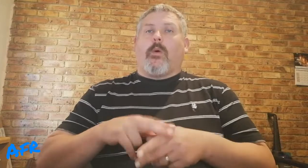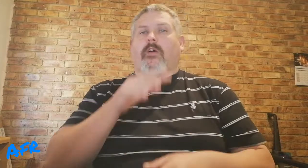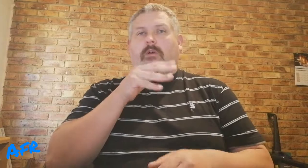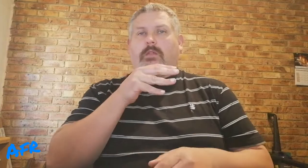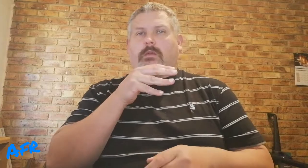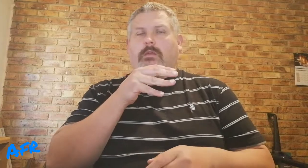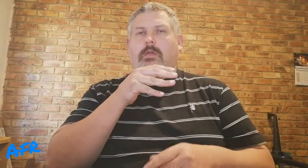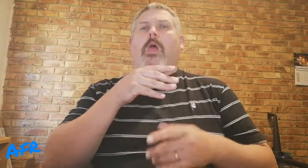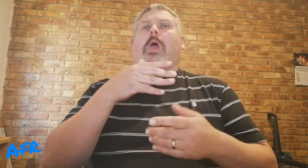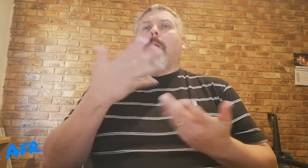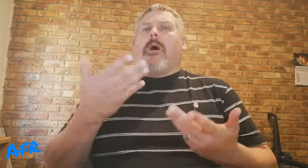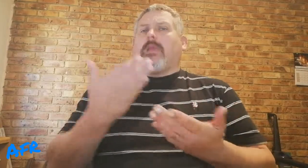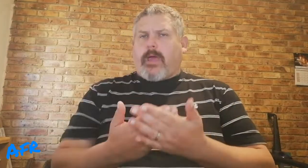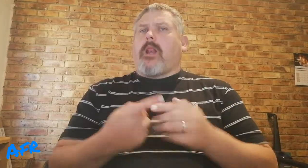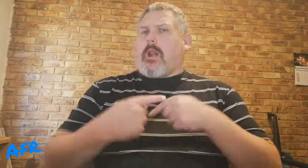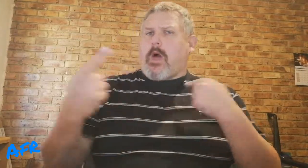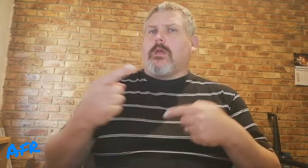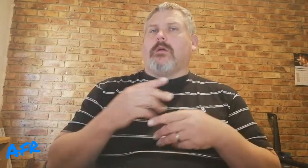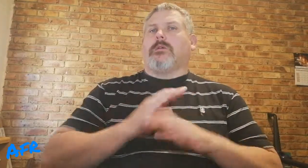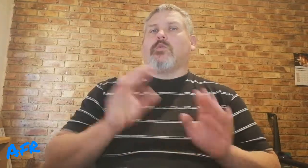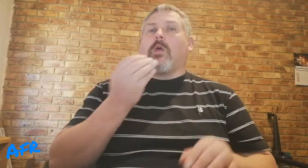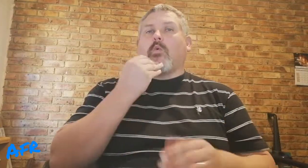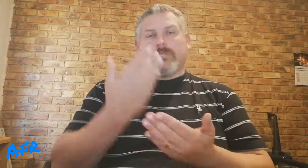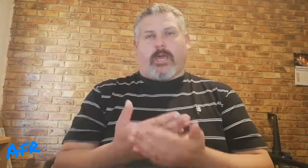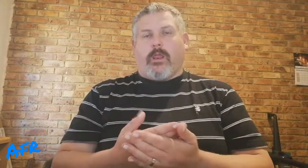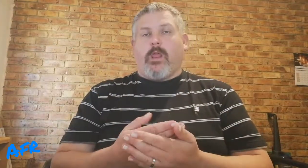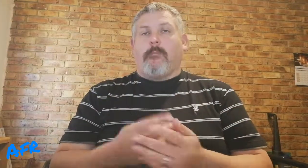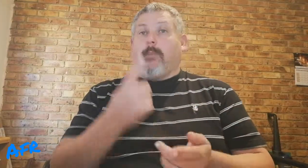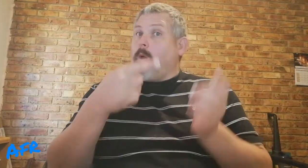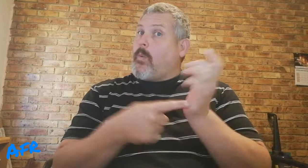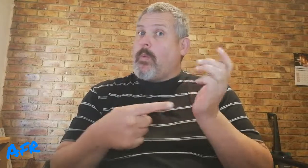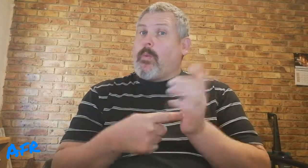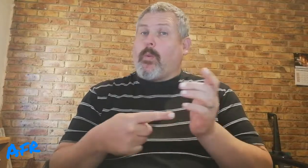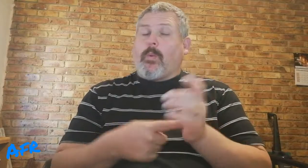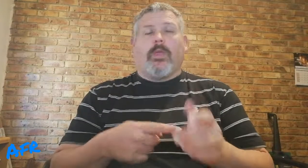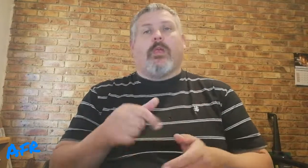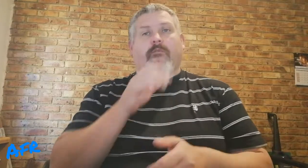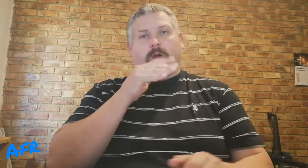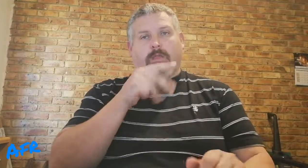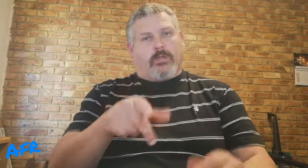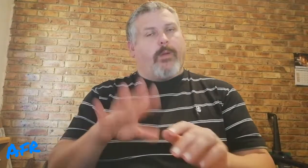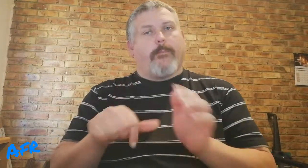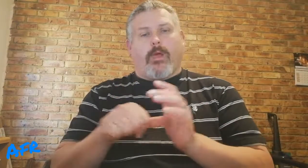nodig water. Maar kan lang sonder kos kan, maar water, baie